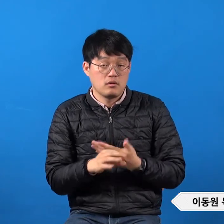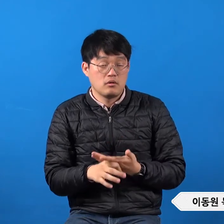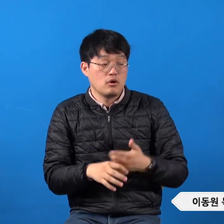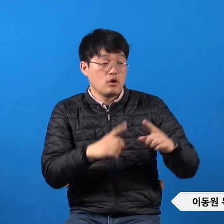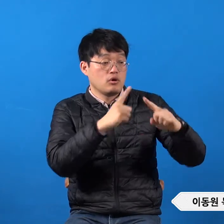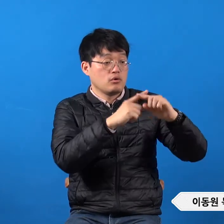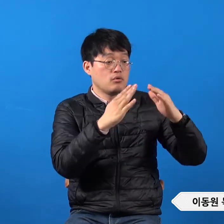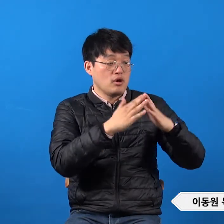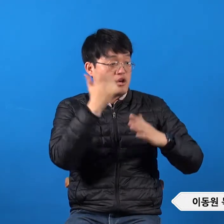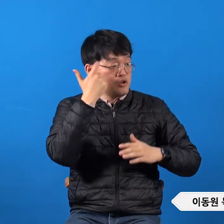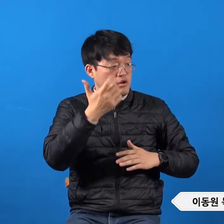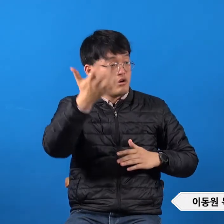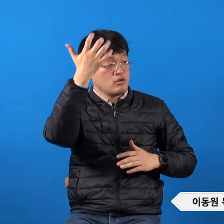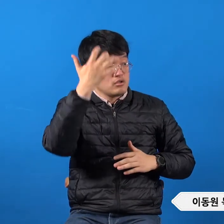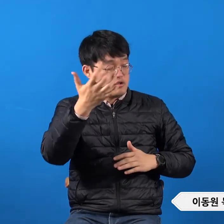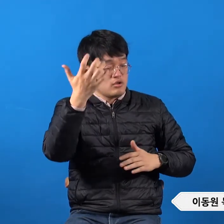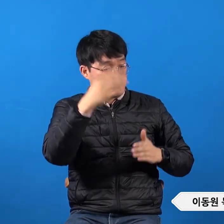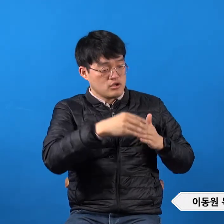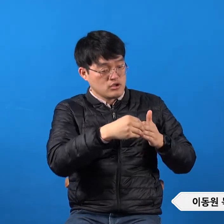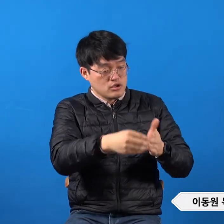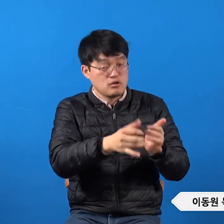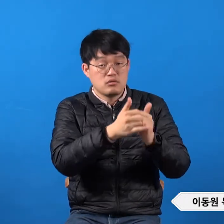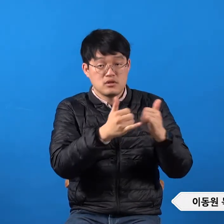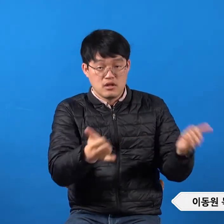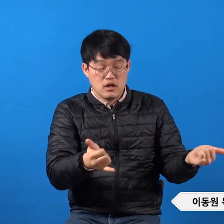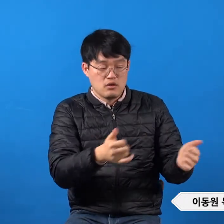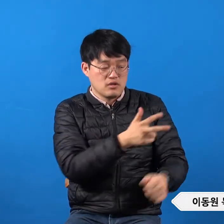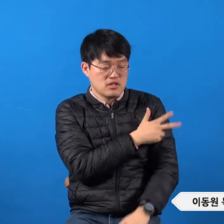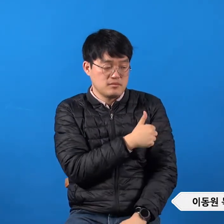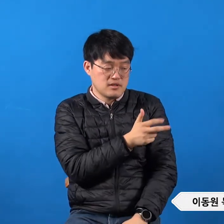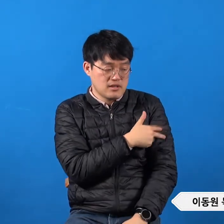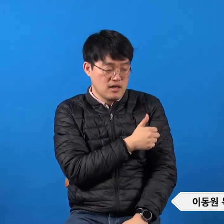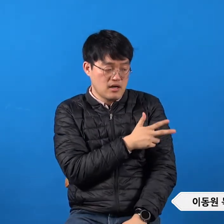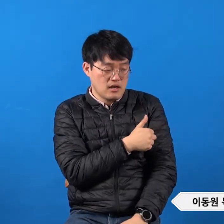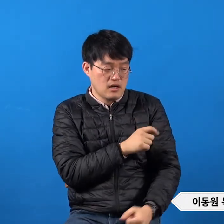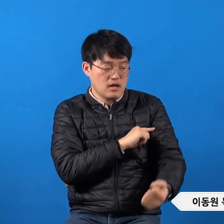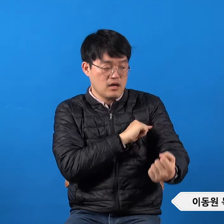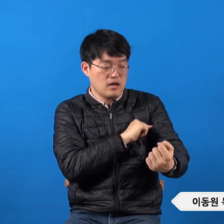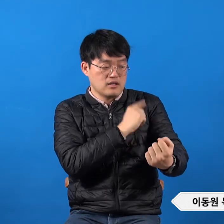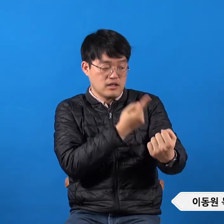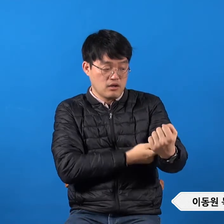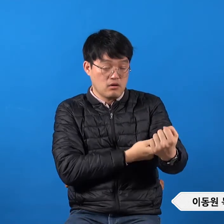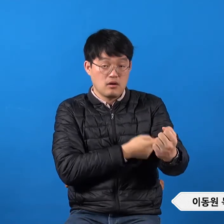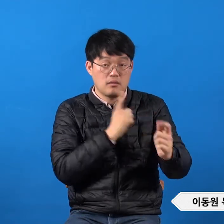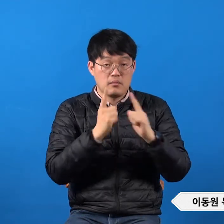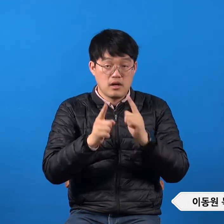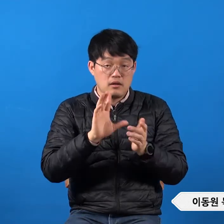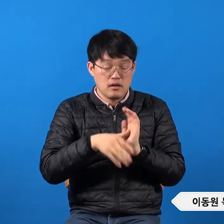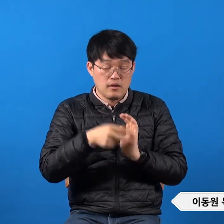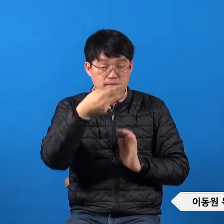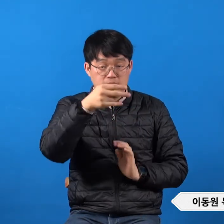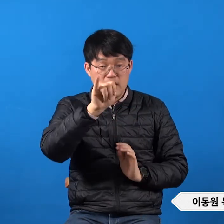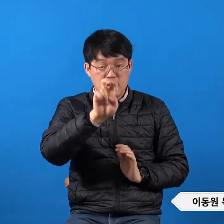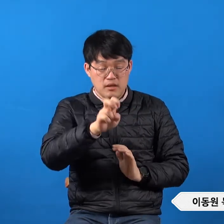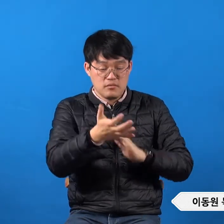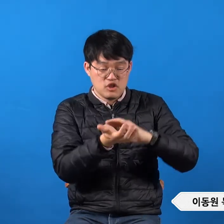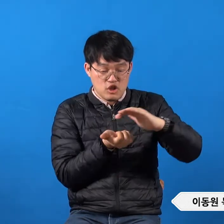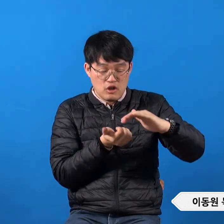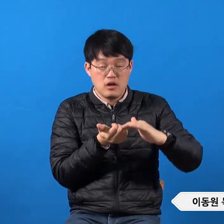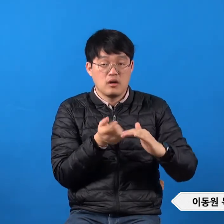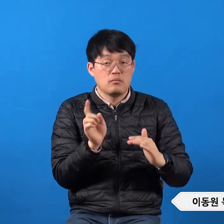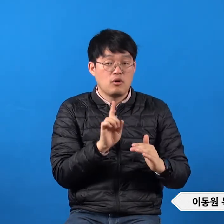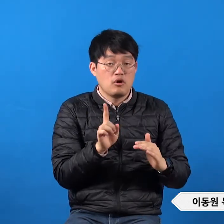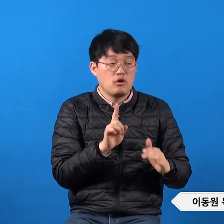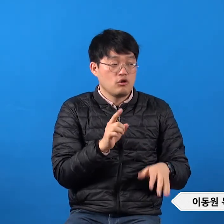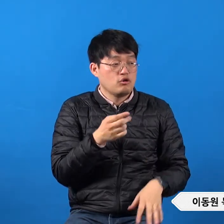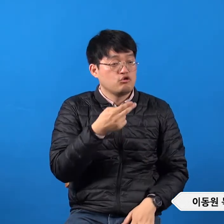예컨대 교회의 영적 지도자, 감독이나 집사의 자격을 말할 때 디모데전서에 보면 이런 표현이